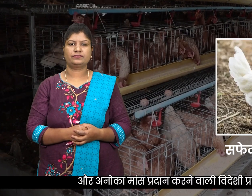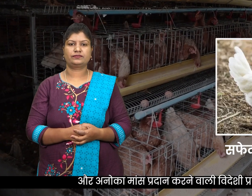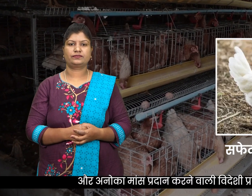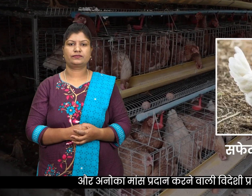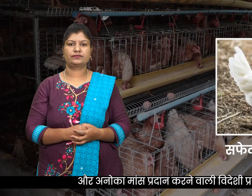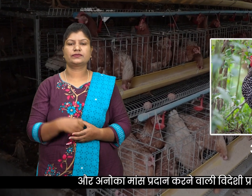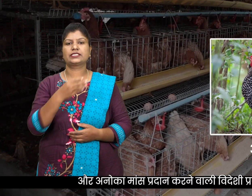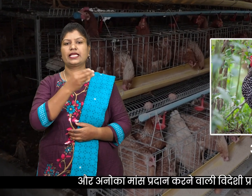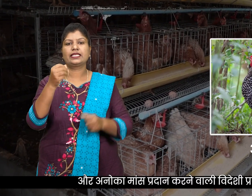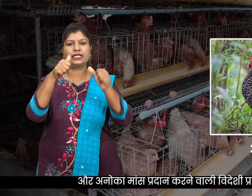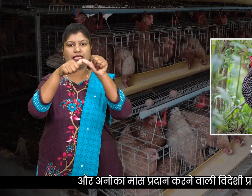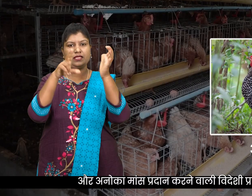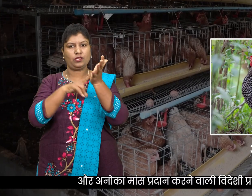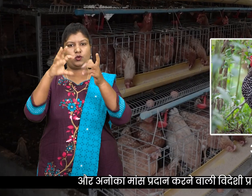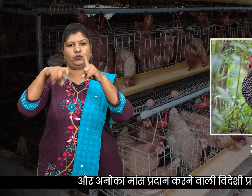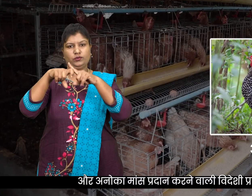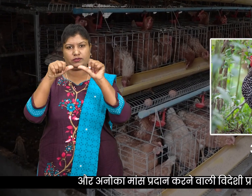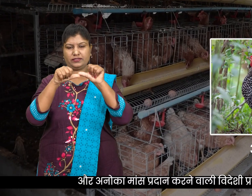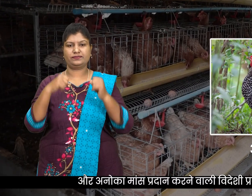मांस प्रदान करने वाली विदेशी प्रजातियों में से है।